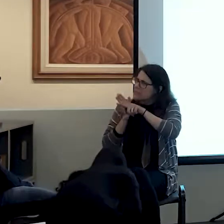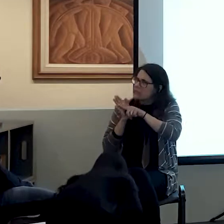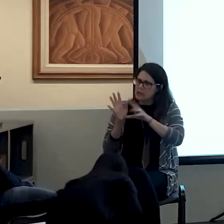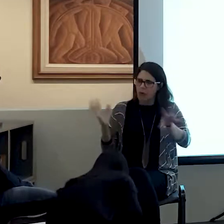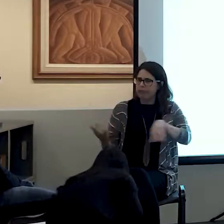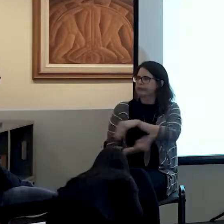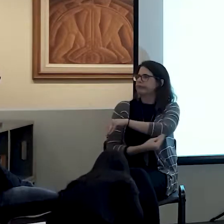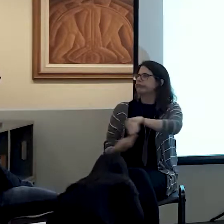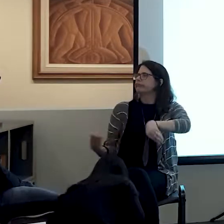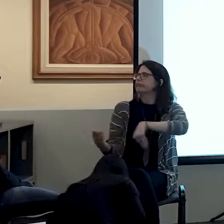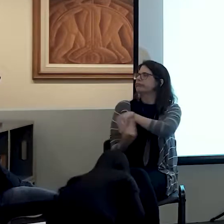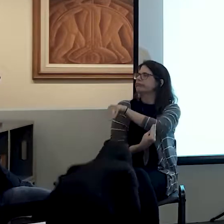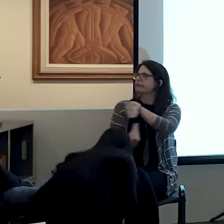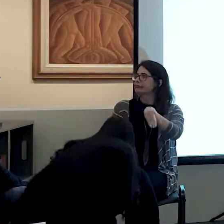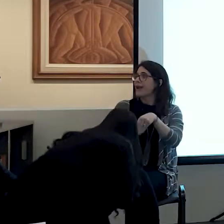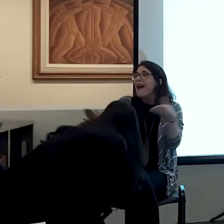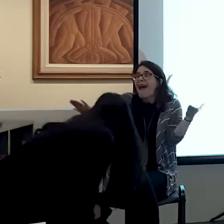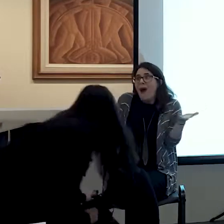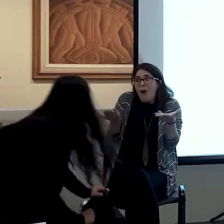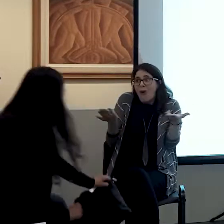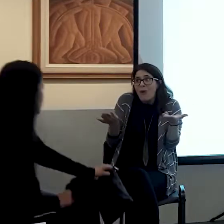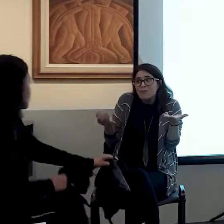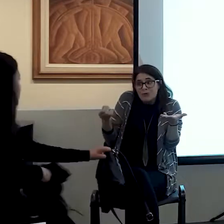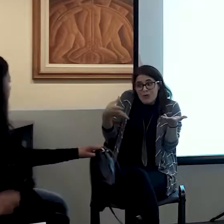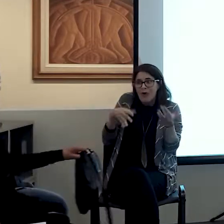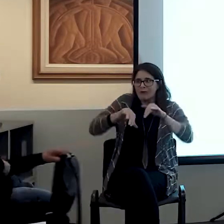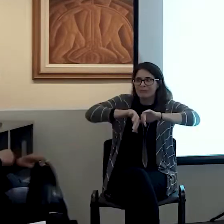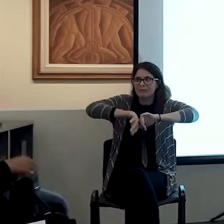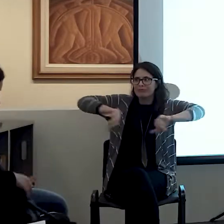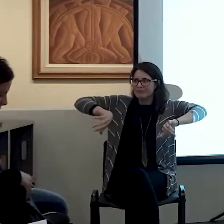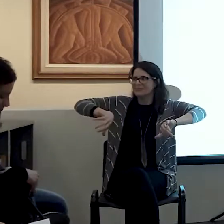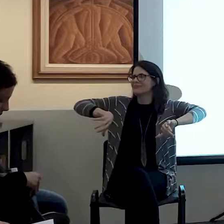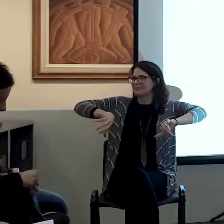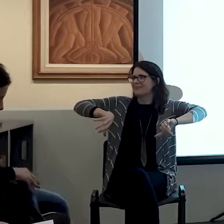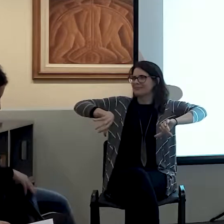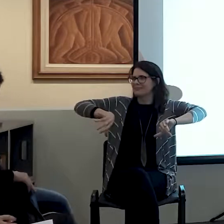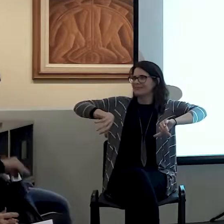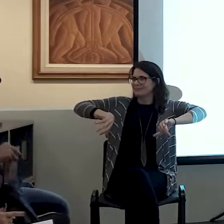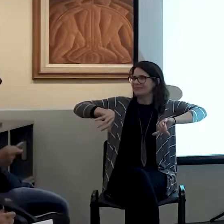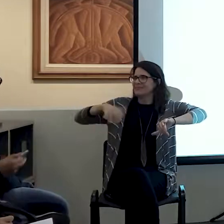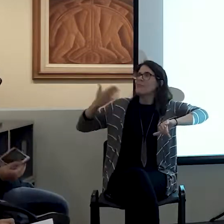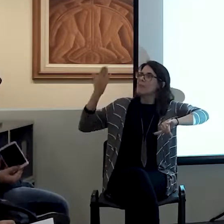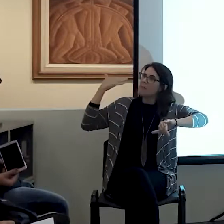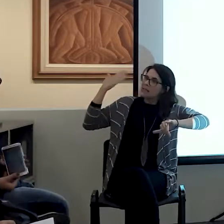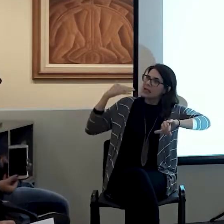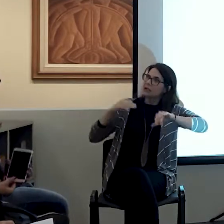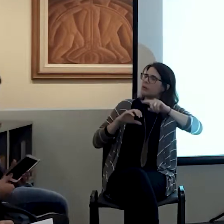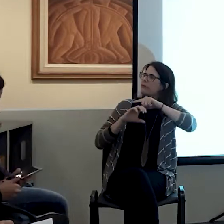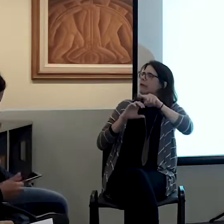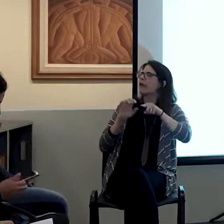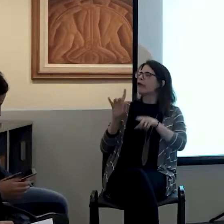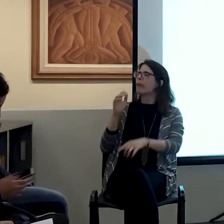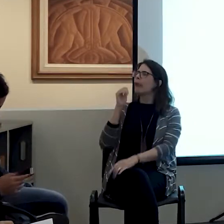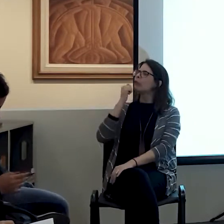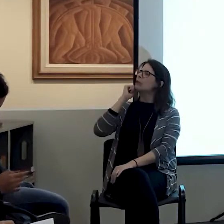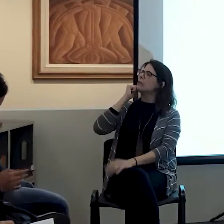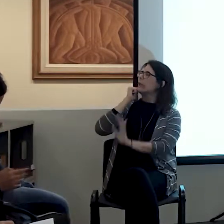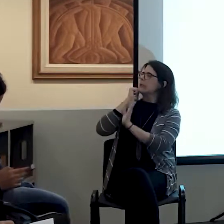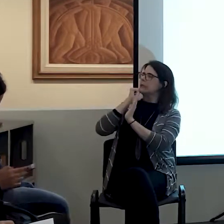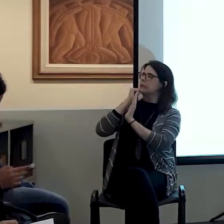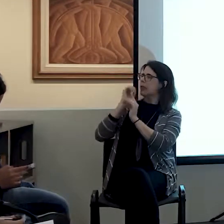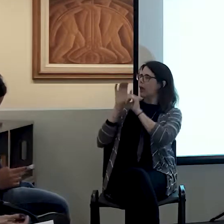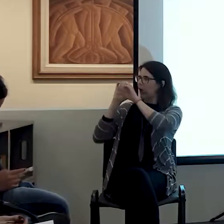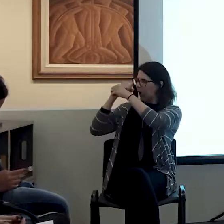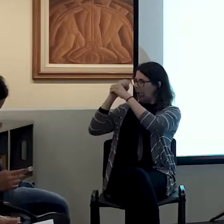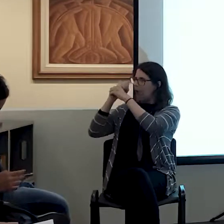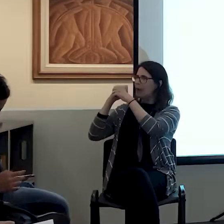e por ciências aí entenda tudo que se refere a conhecimento, não apenas as coisas científicas, que nem a gente conhece,